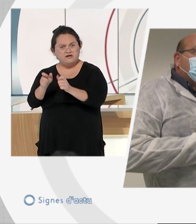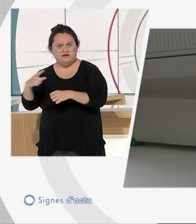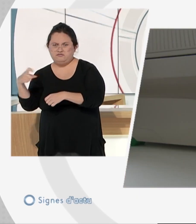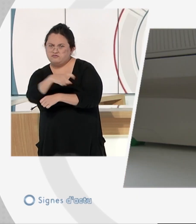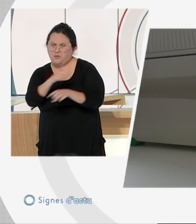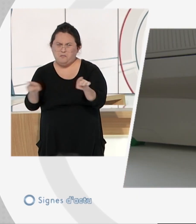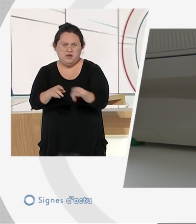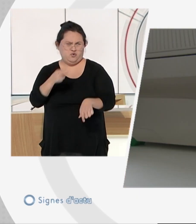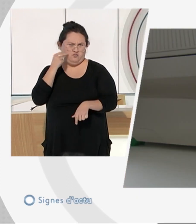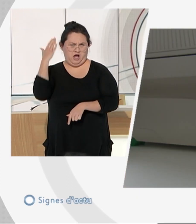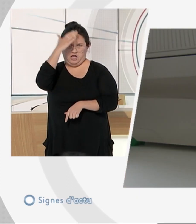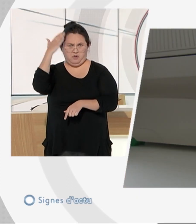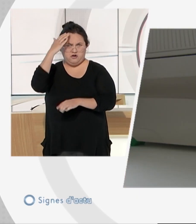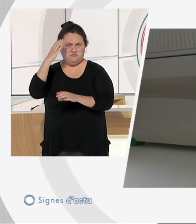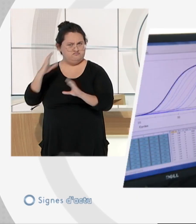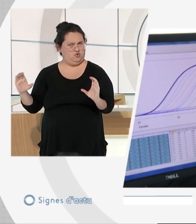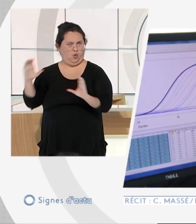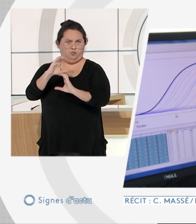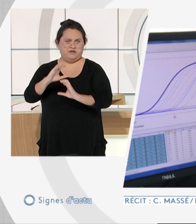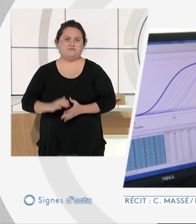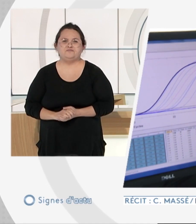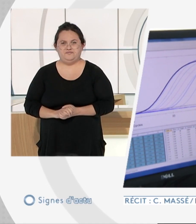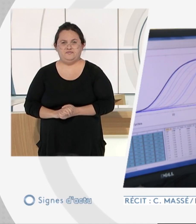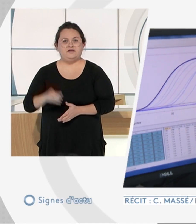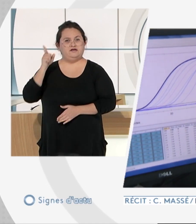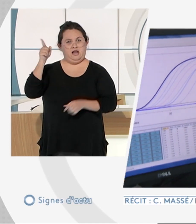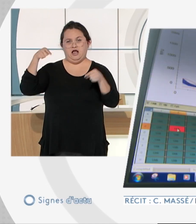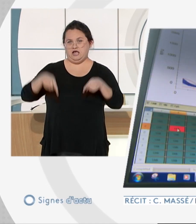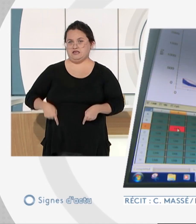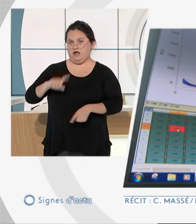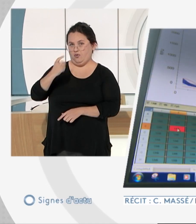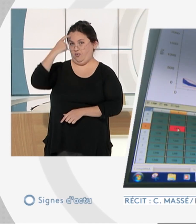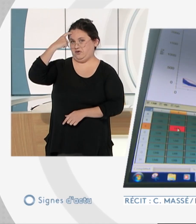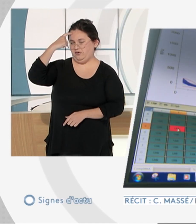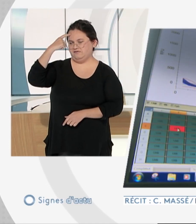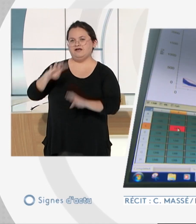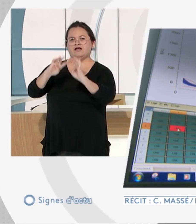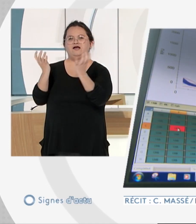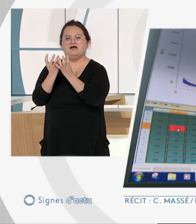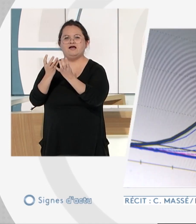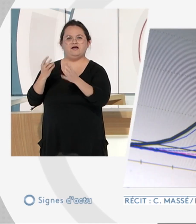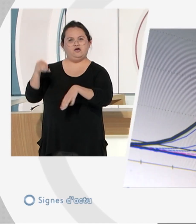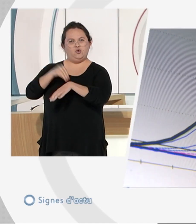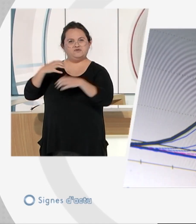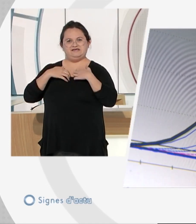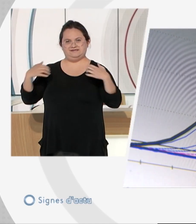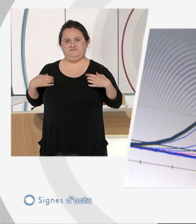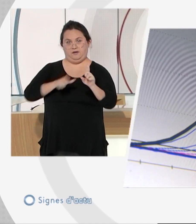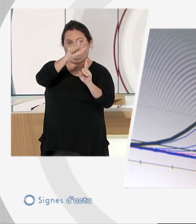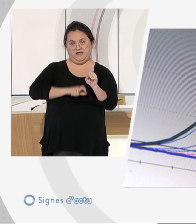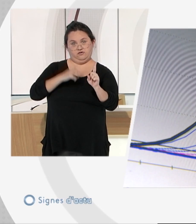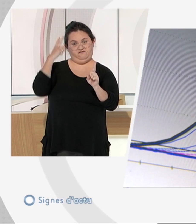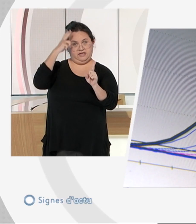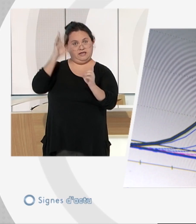complète. Un message entendu par l'État, un vétérinaire fait désormais partie du conseil